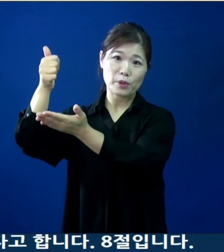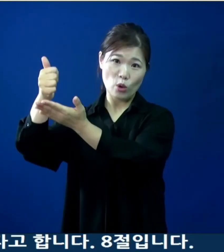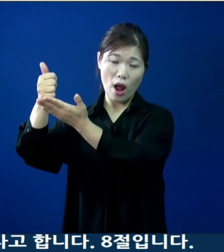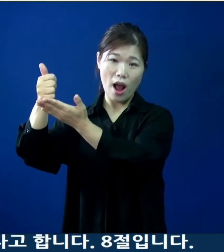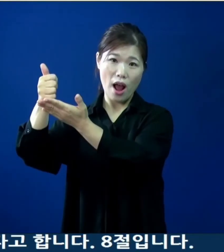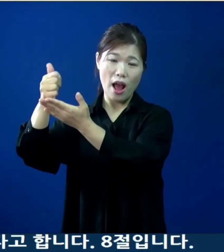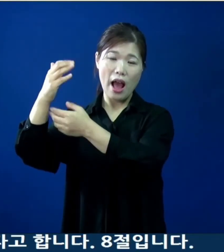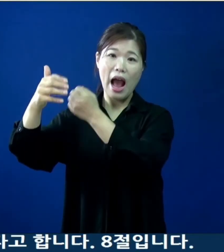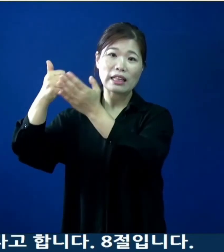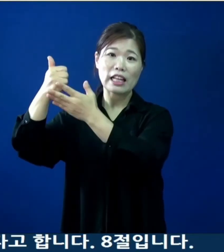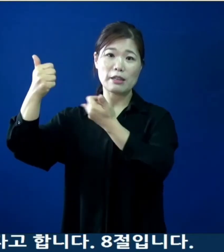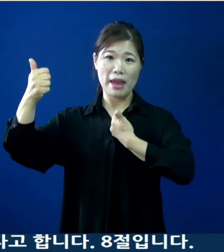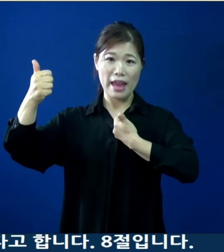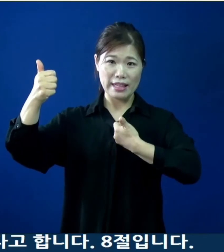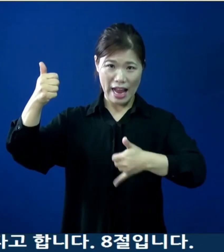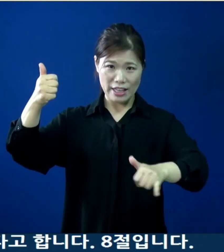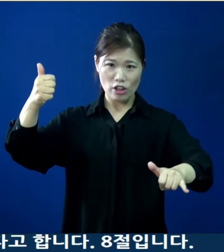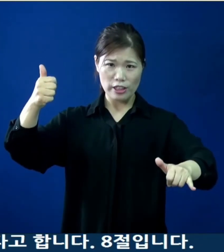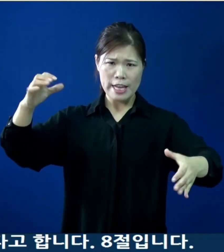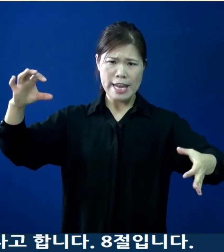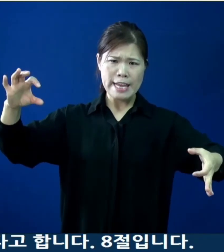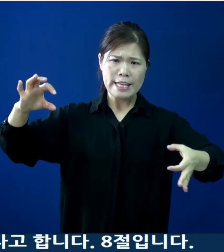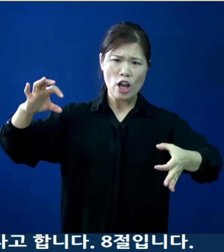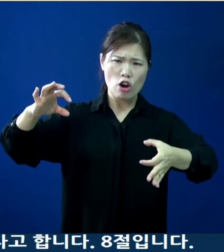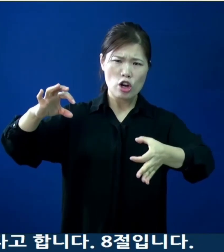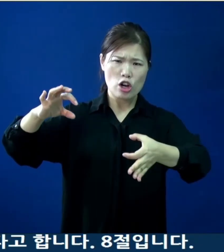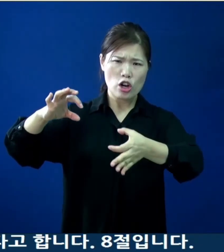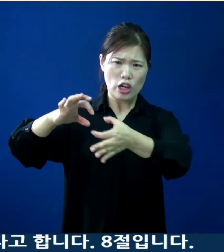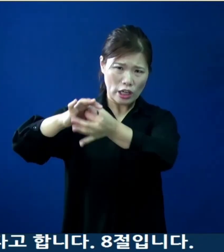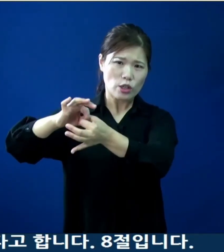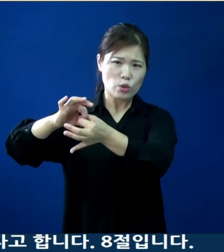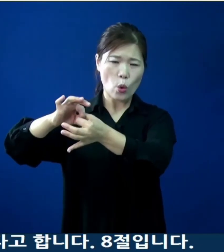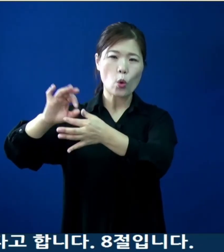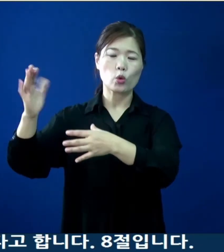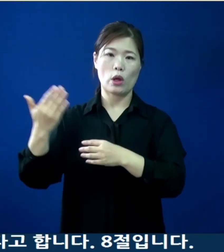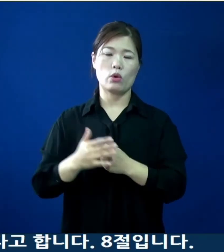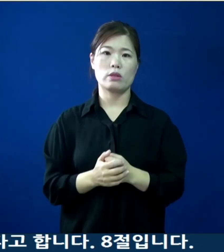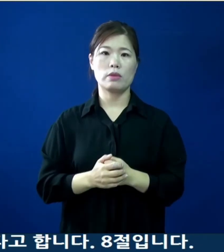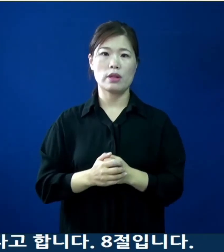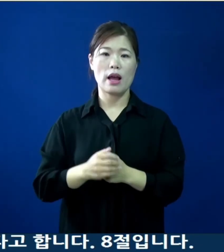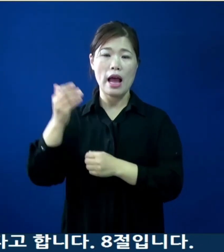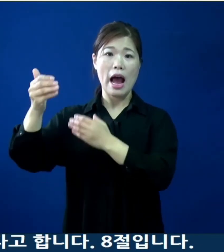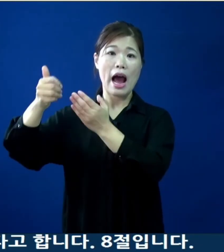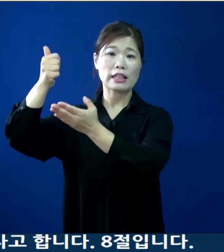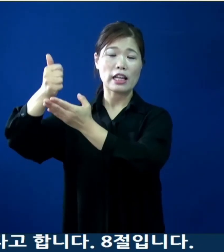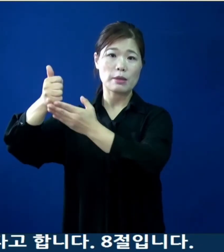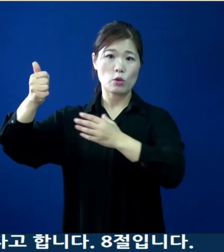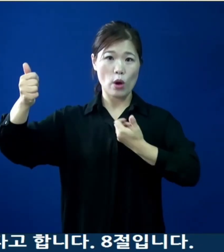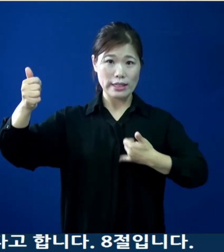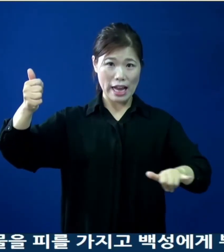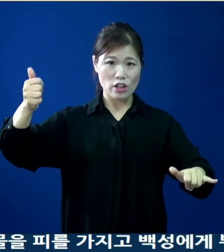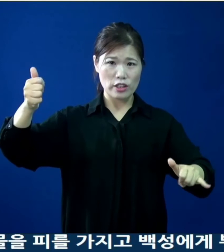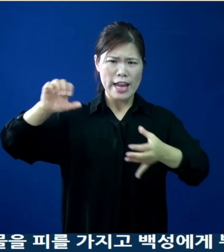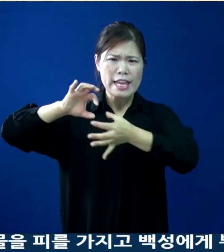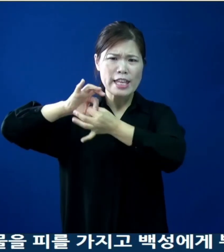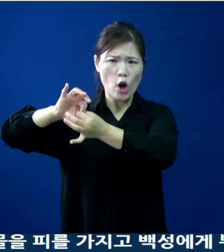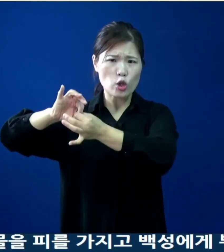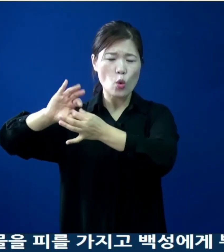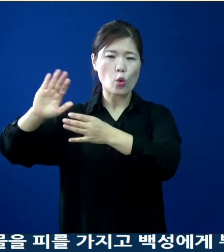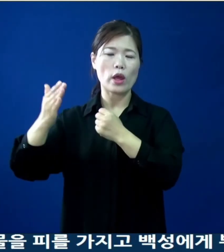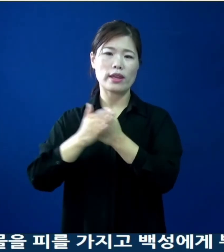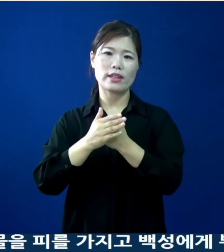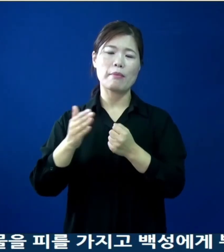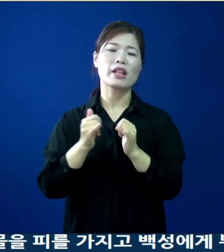하나님의 자녀들이 결속되어지는 겁니다. 하나님과 하나님의 자녀들이 결속되어졌기 때문에